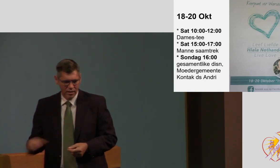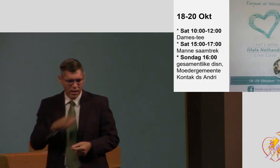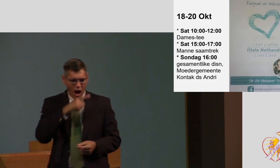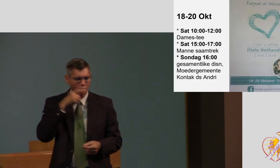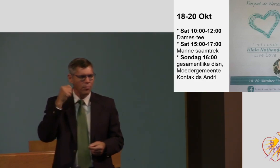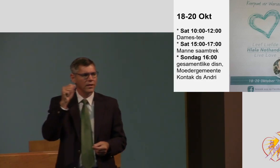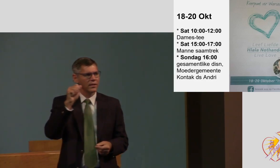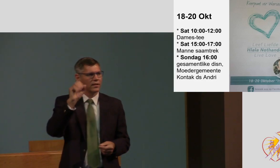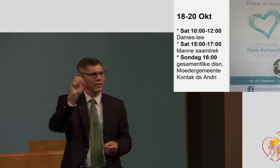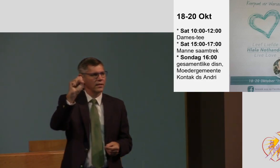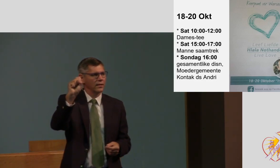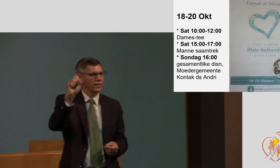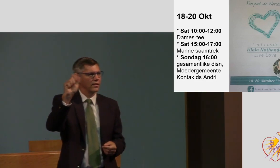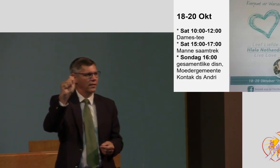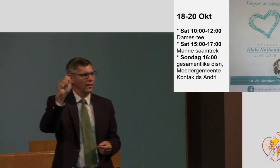Naam is